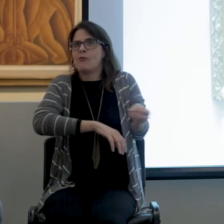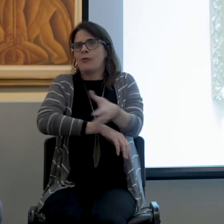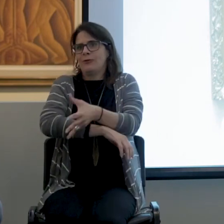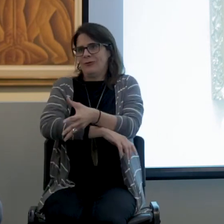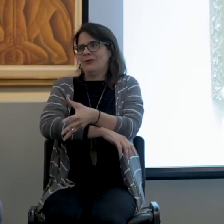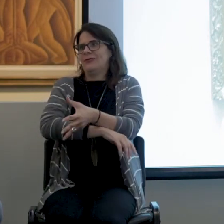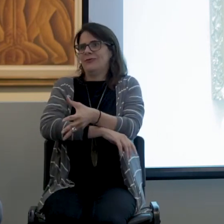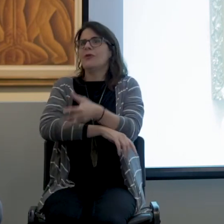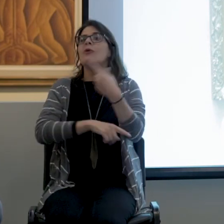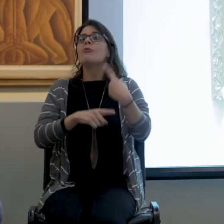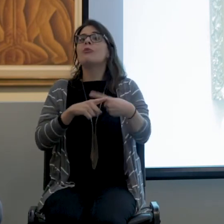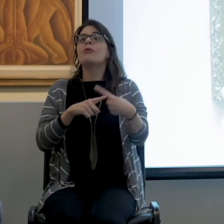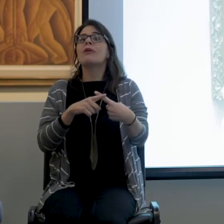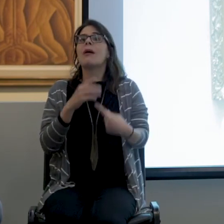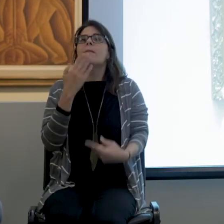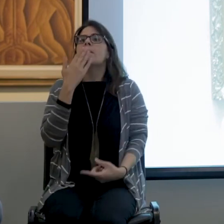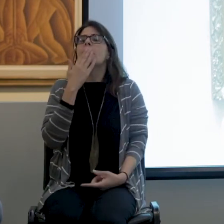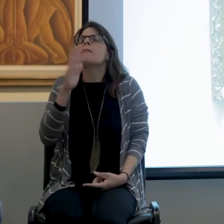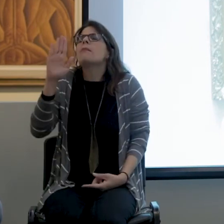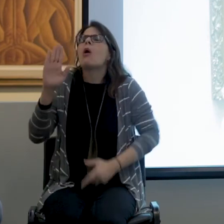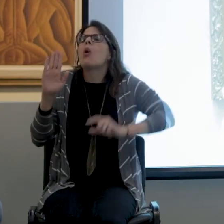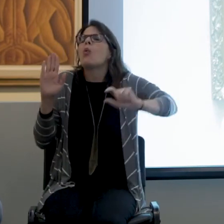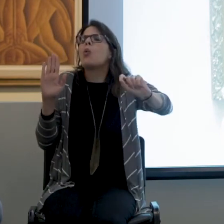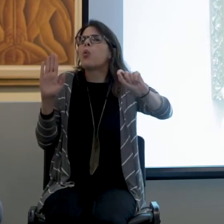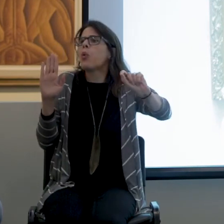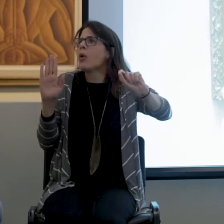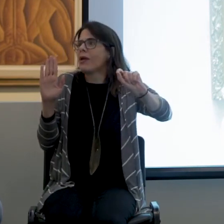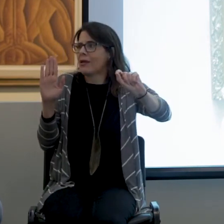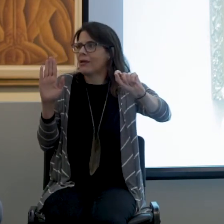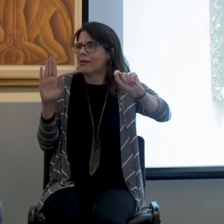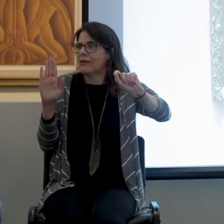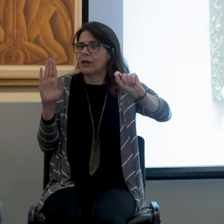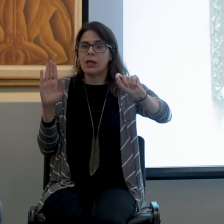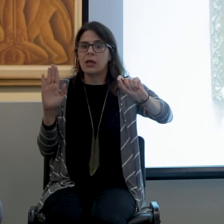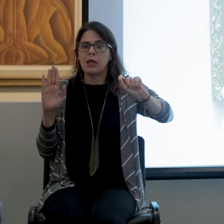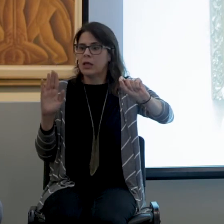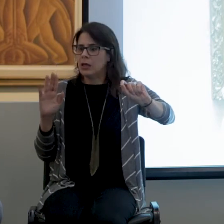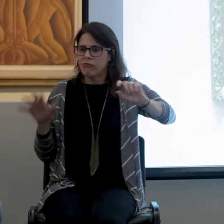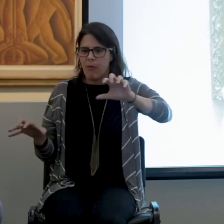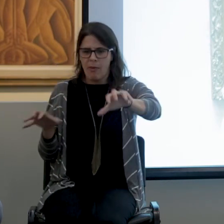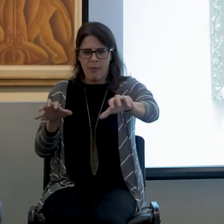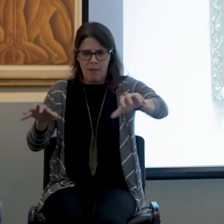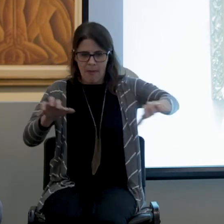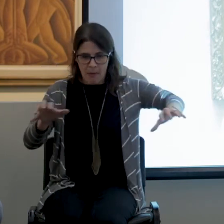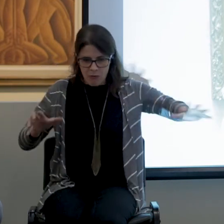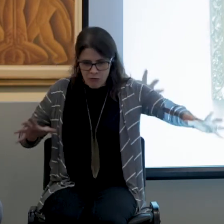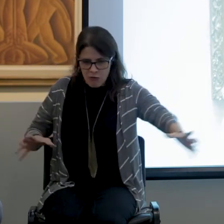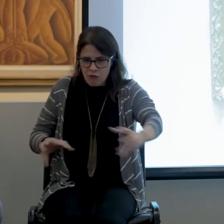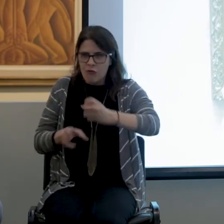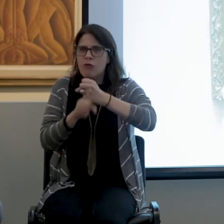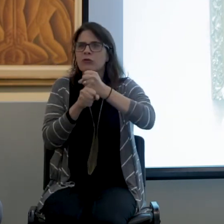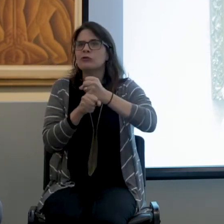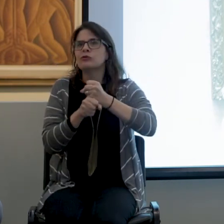juntar tudo. Tudo. Né? E, de uma certa maneira, juntou, até um certo momento.